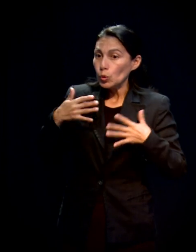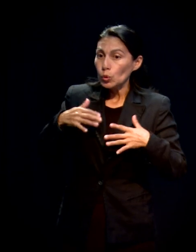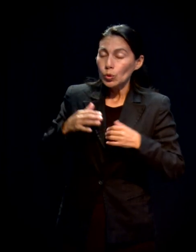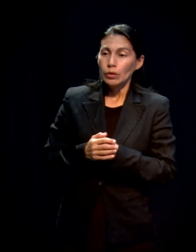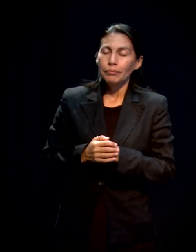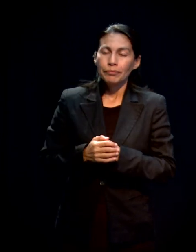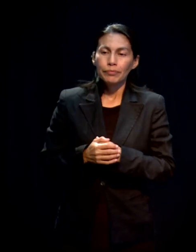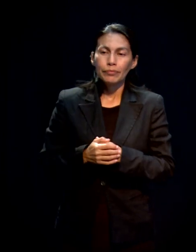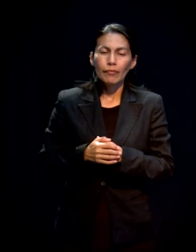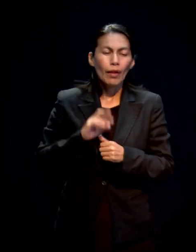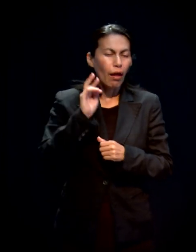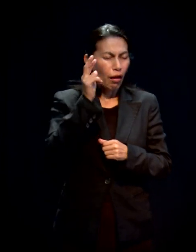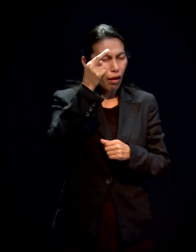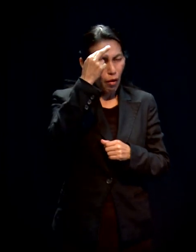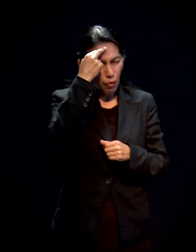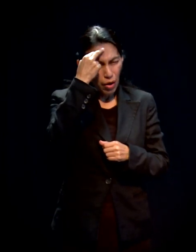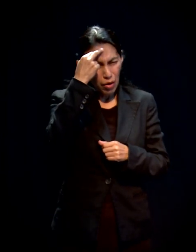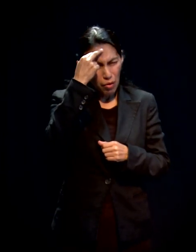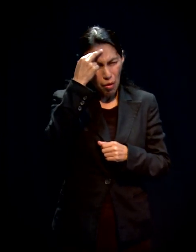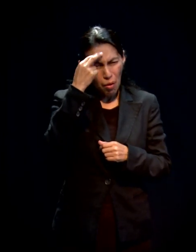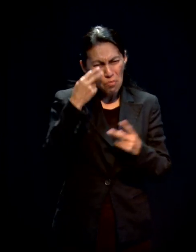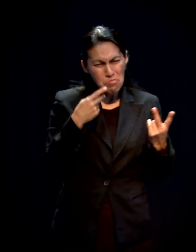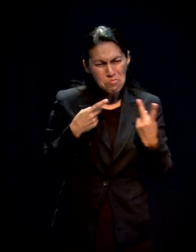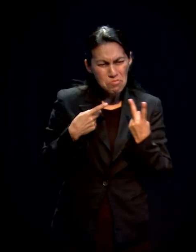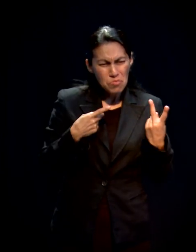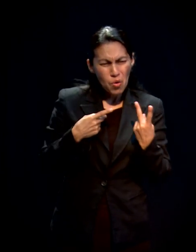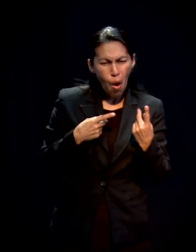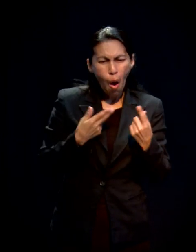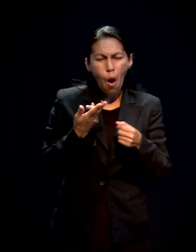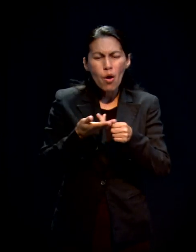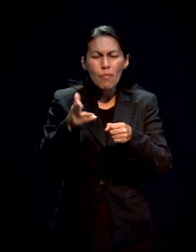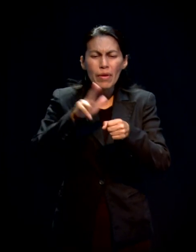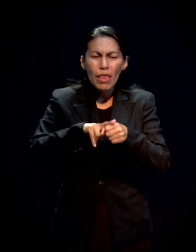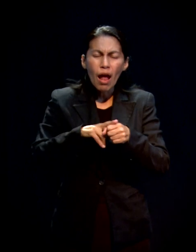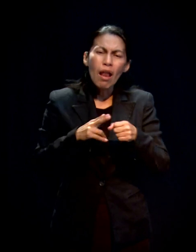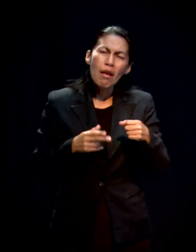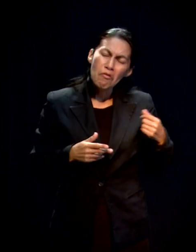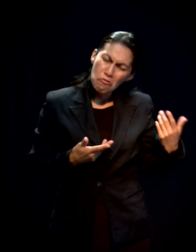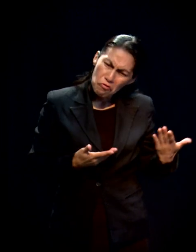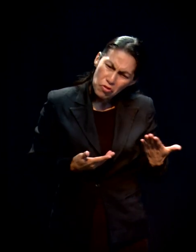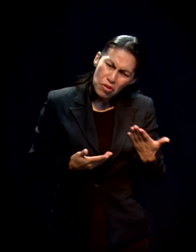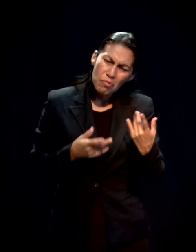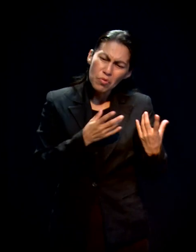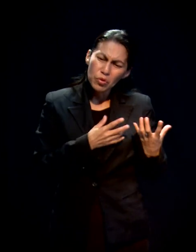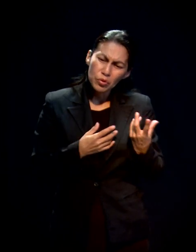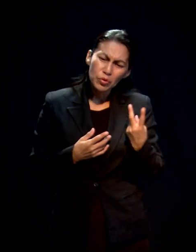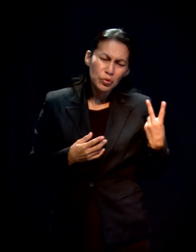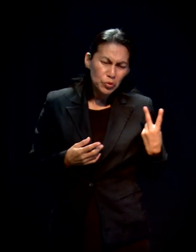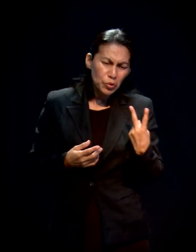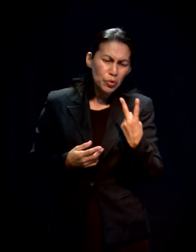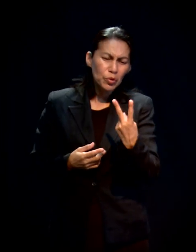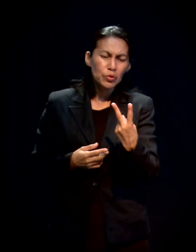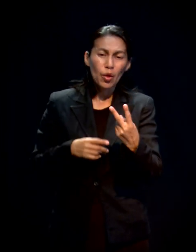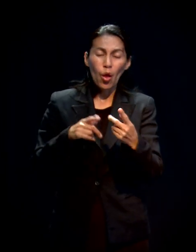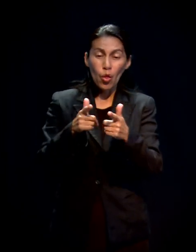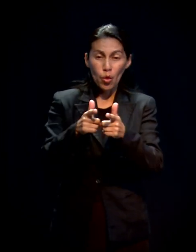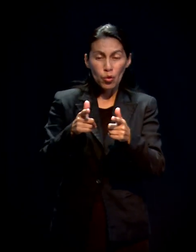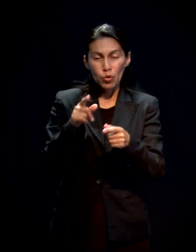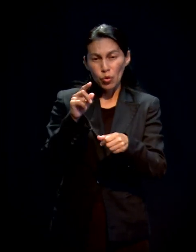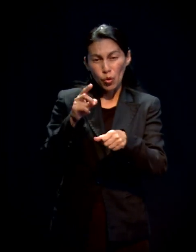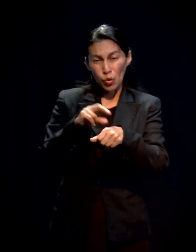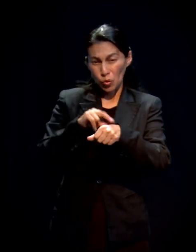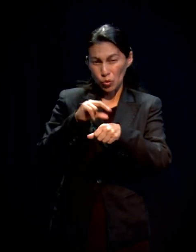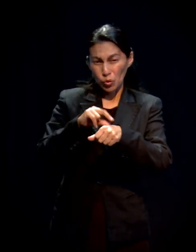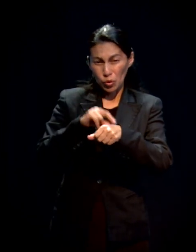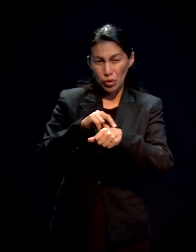padre se preocupa entonces me acuerdo que ese día fuimos al hospital fuimos en particular con un especialista un gastroenterólogo